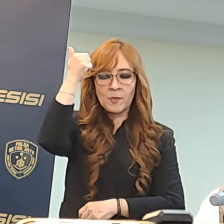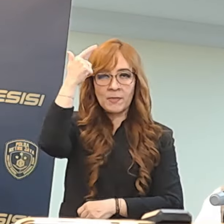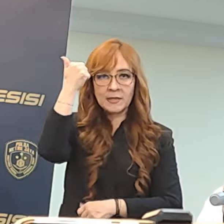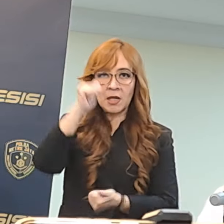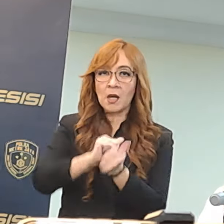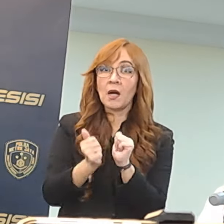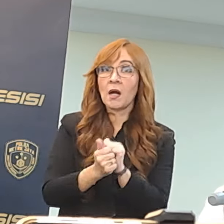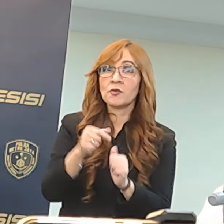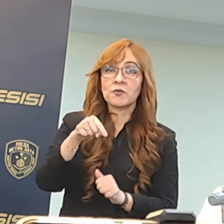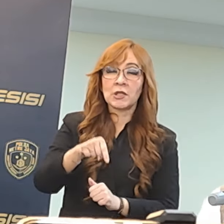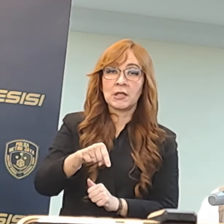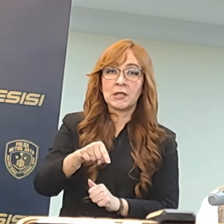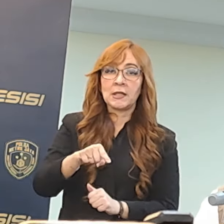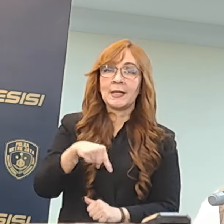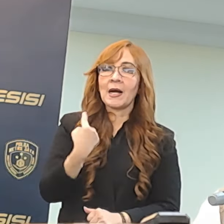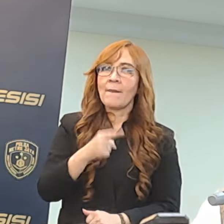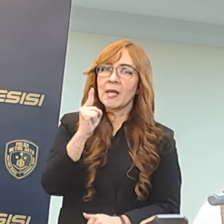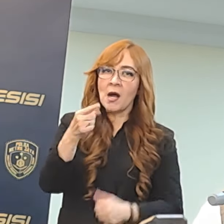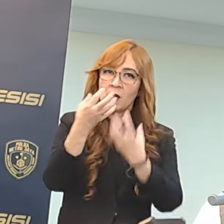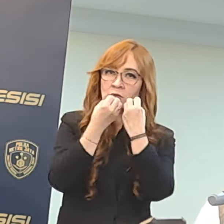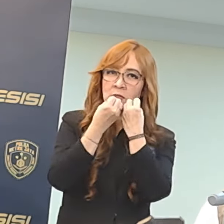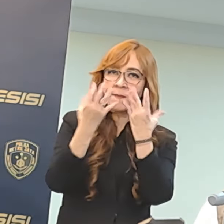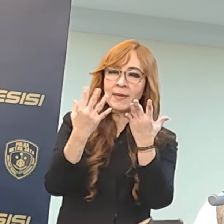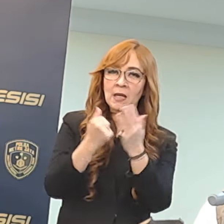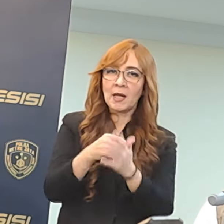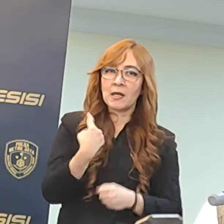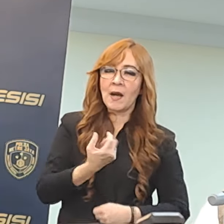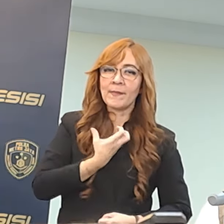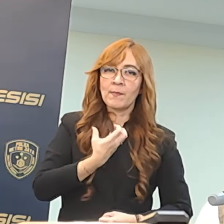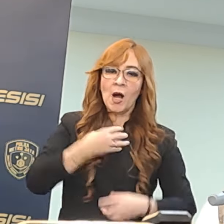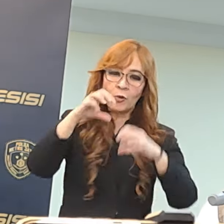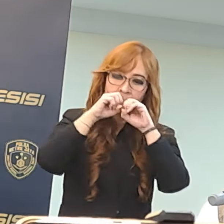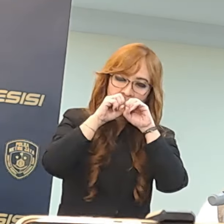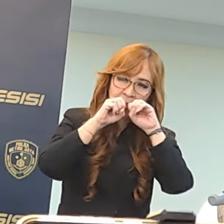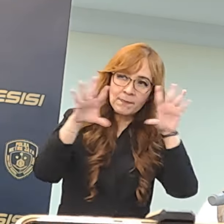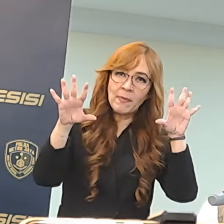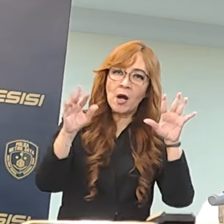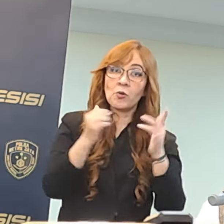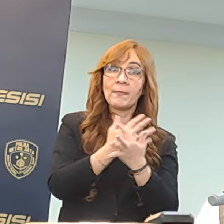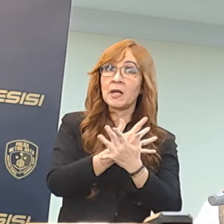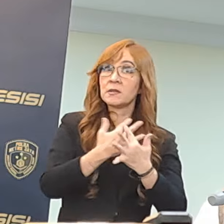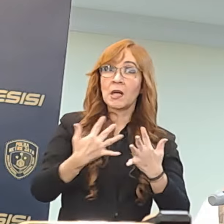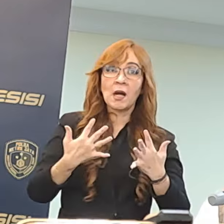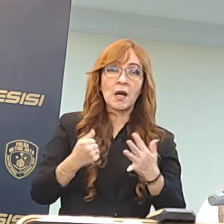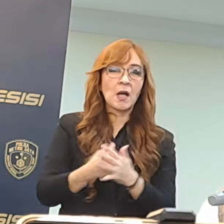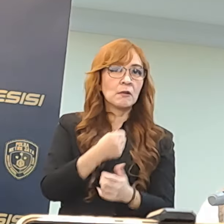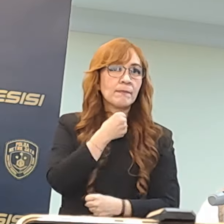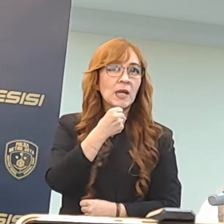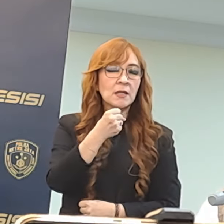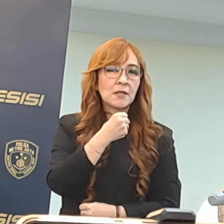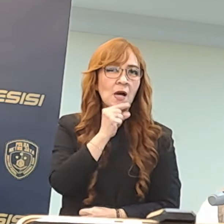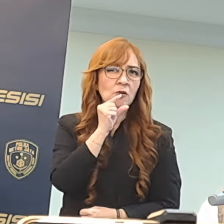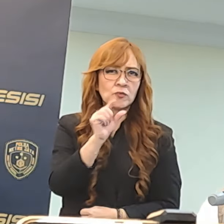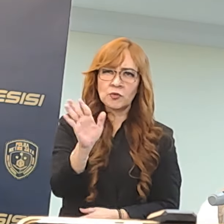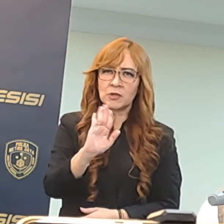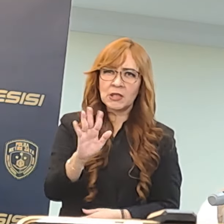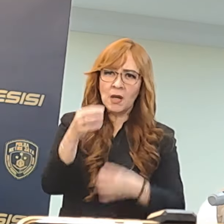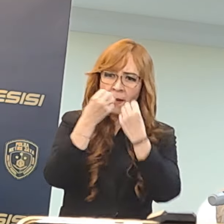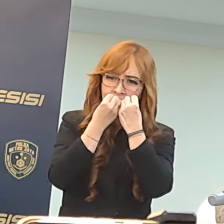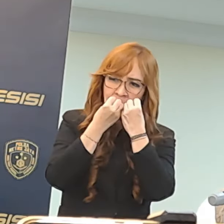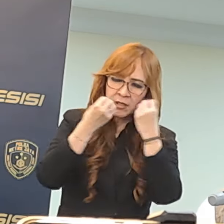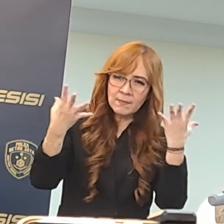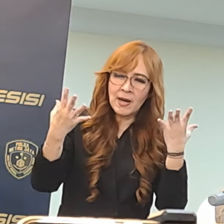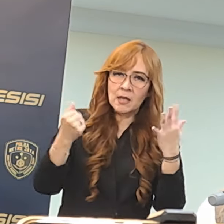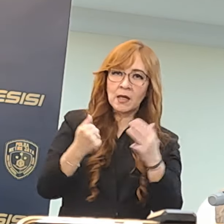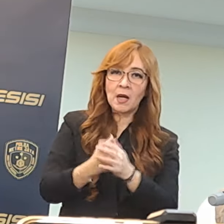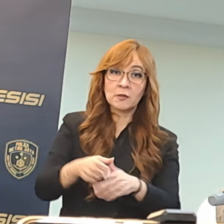dari kasus ini yang perlu kami sampaikan adalah kami ingin menghimbau kepada masyarakat dan juga media untuk tidak menyebarkan informasi yang belum